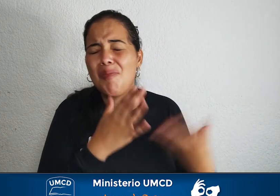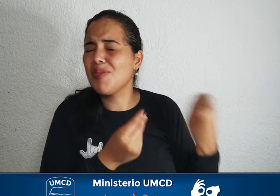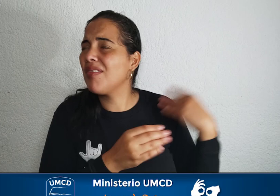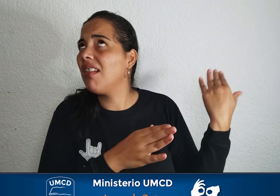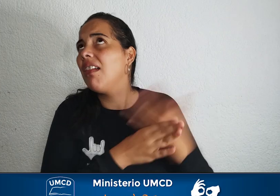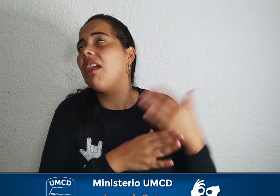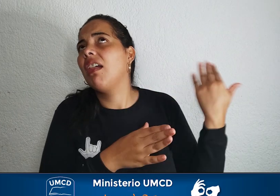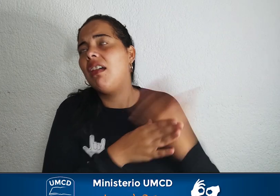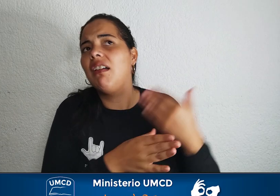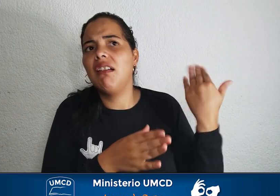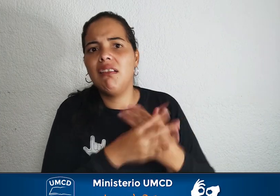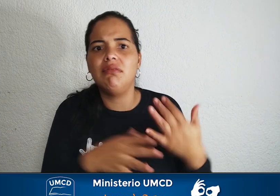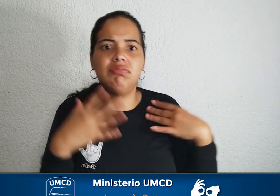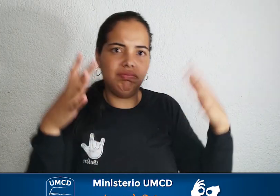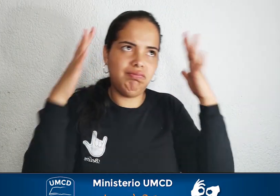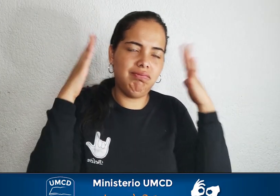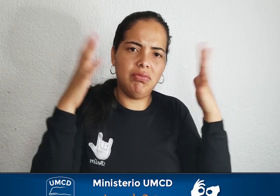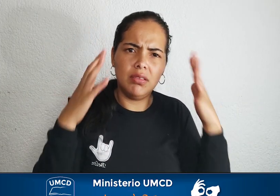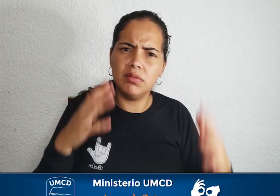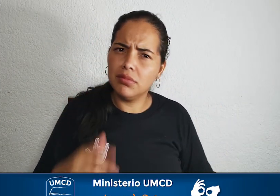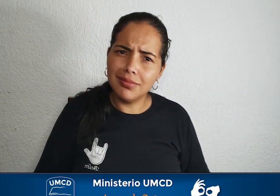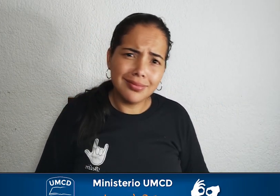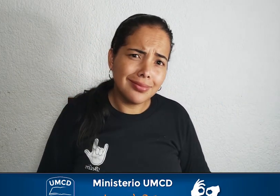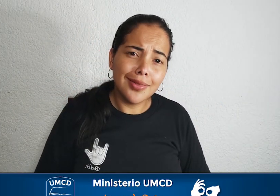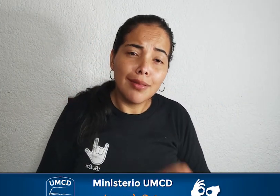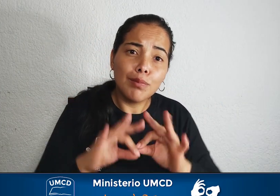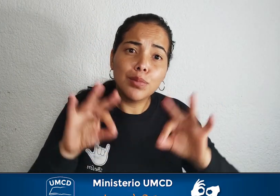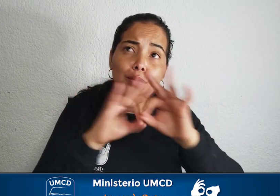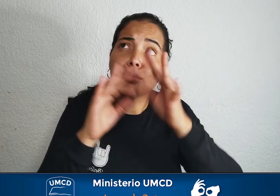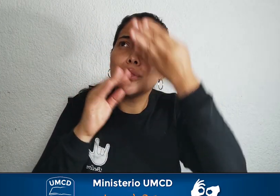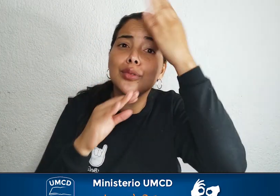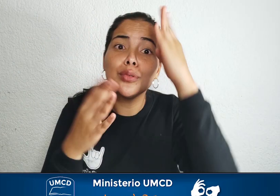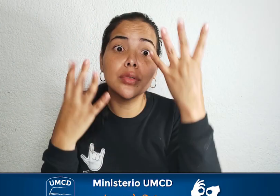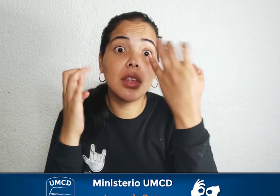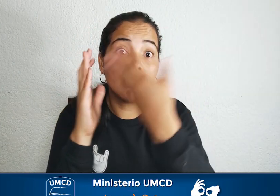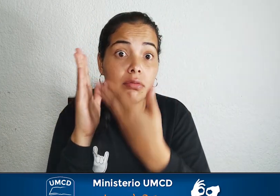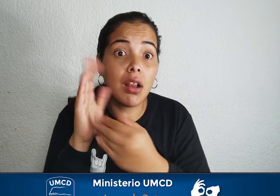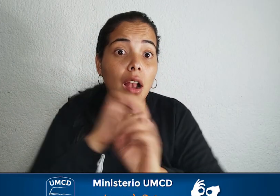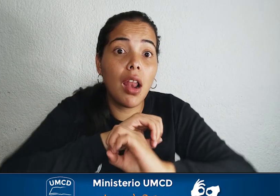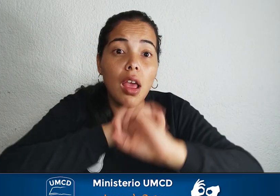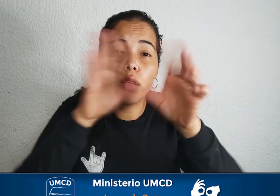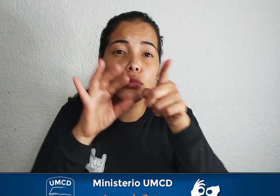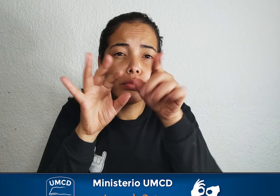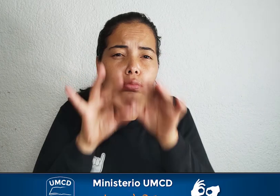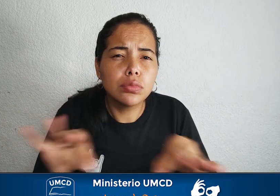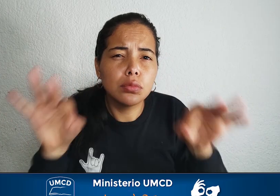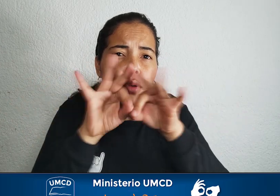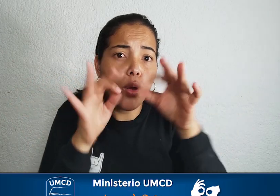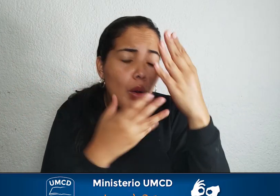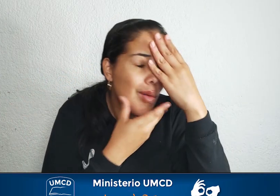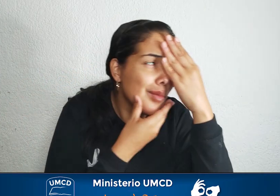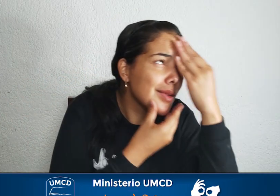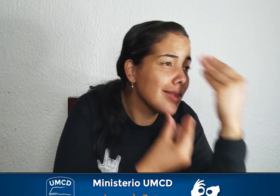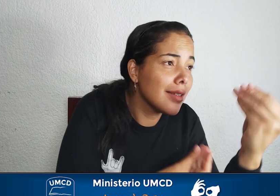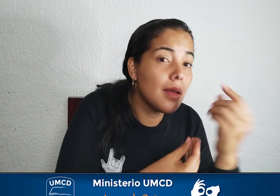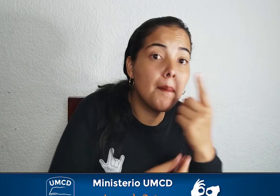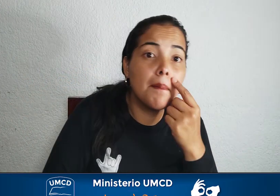padres biológicos para darnos vida. Dios quiso en su providencia poner a esas